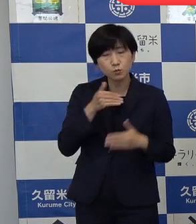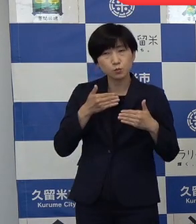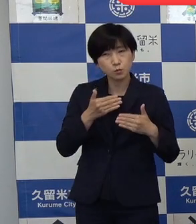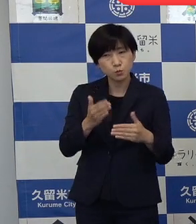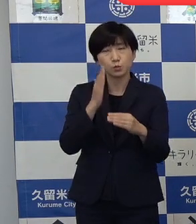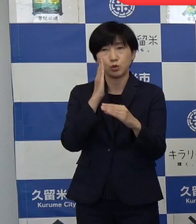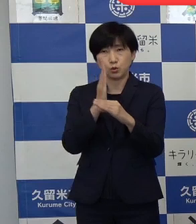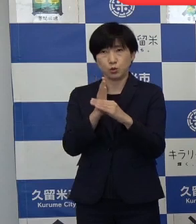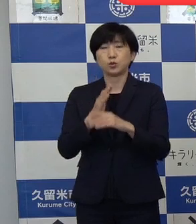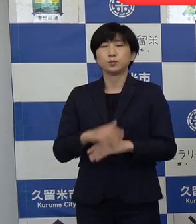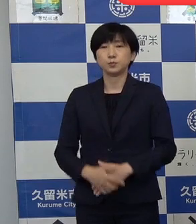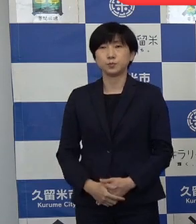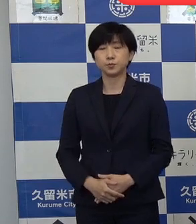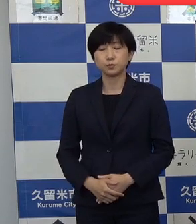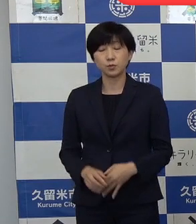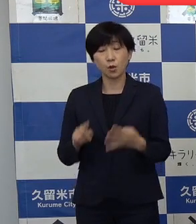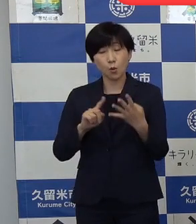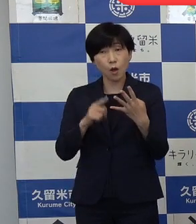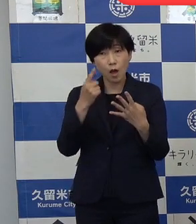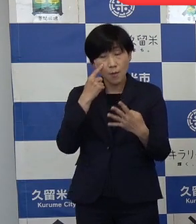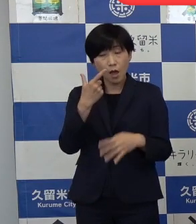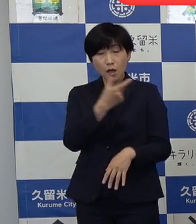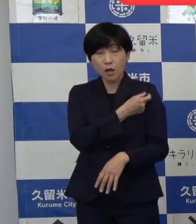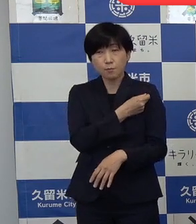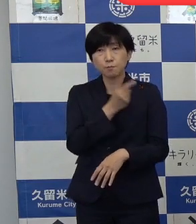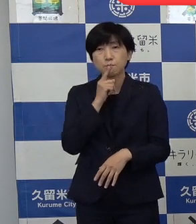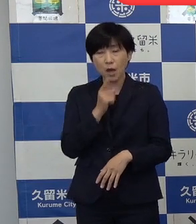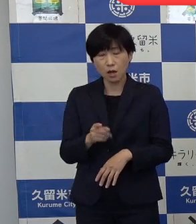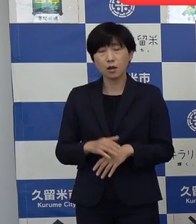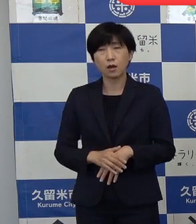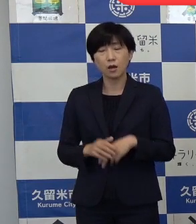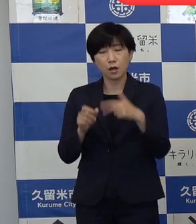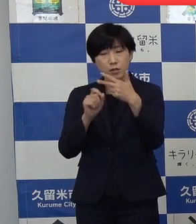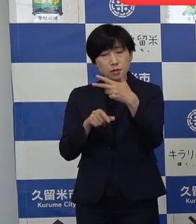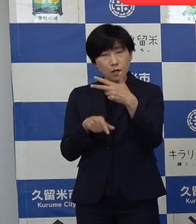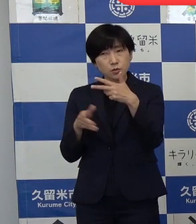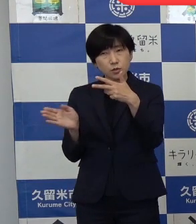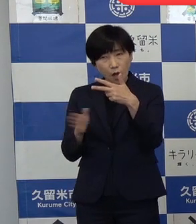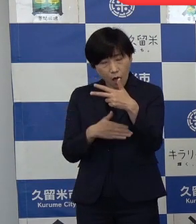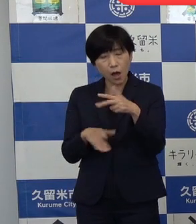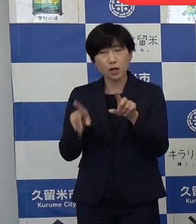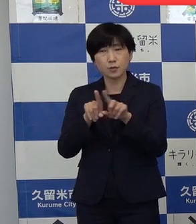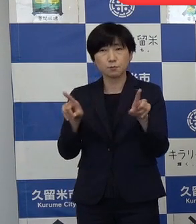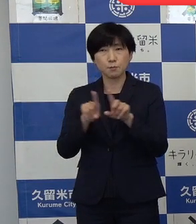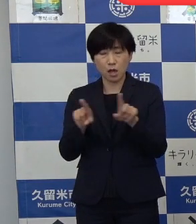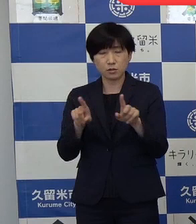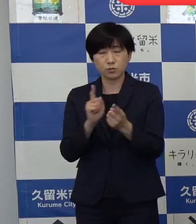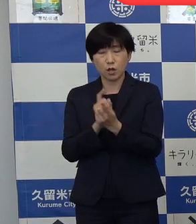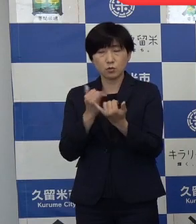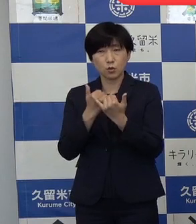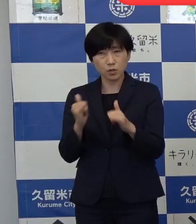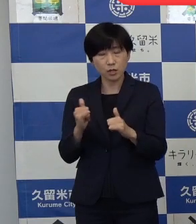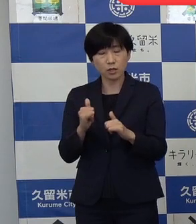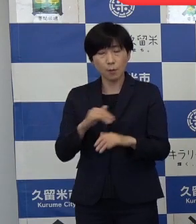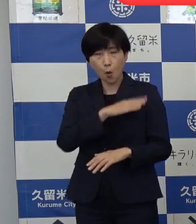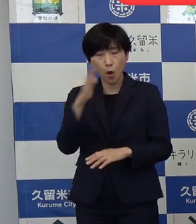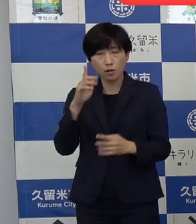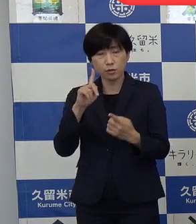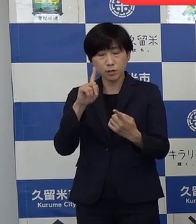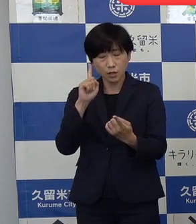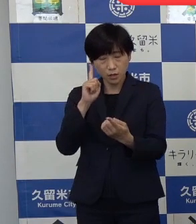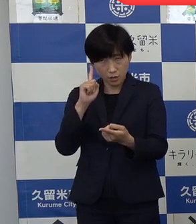ています。4回目の接種は7月から一般の対象者へ本格的に開始をしております